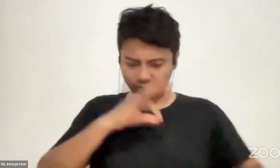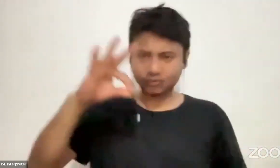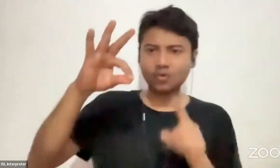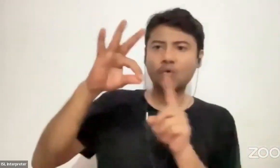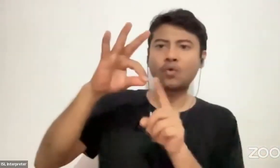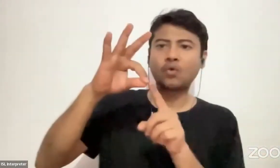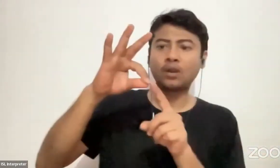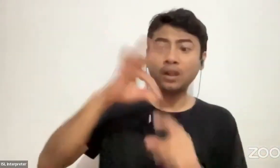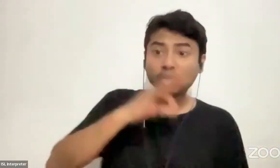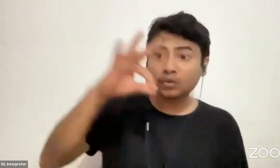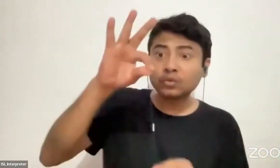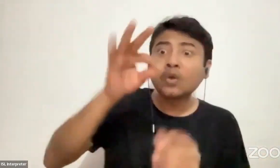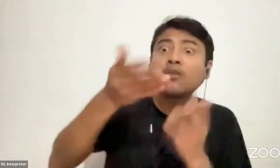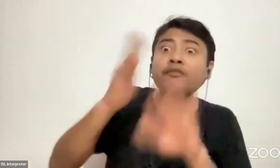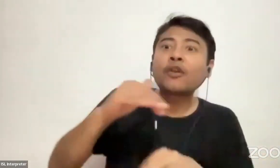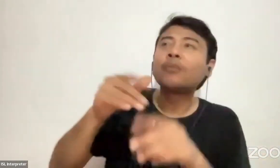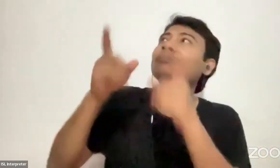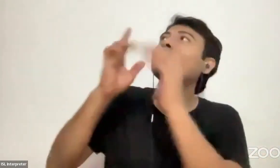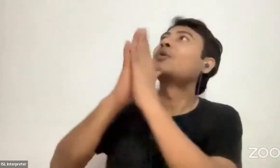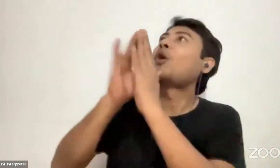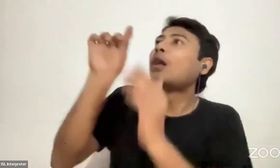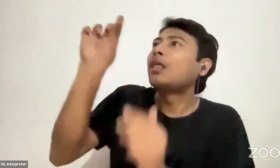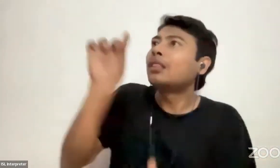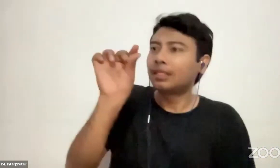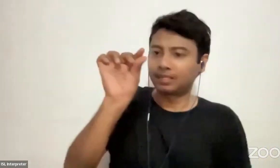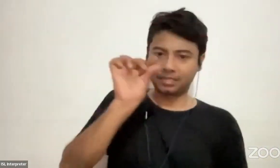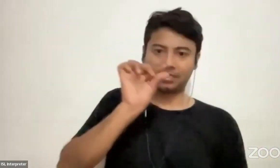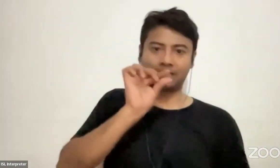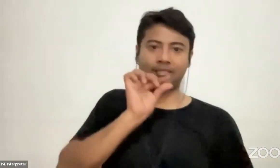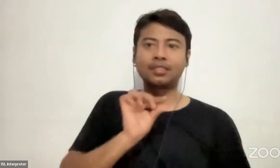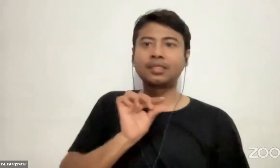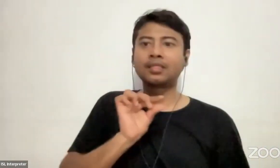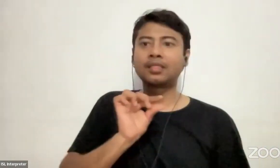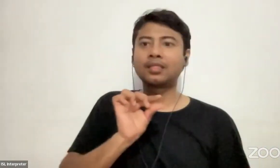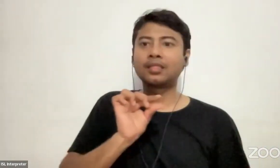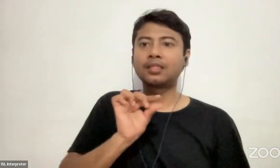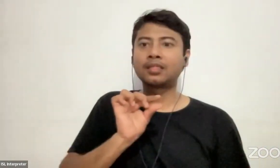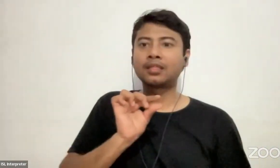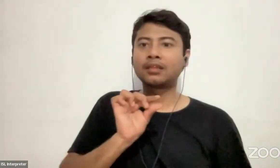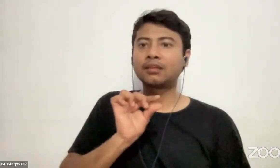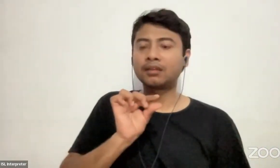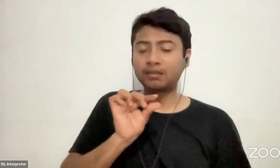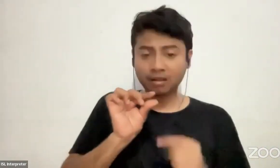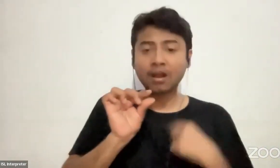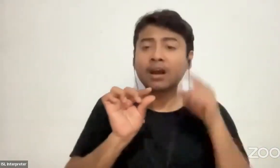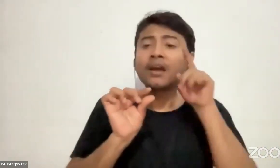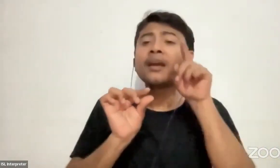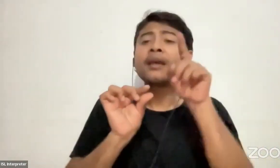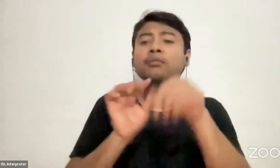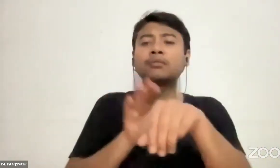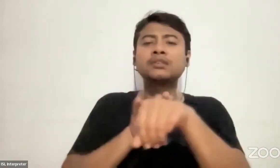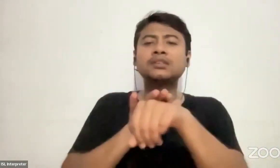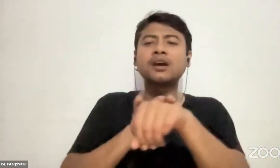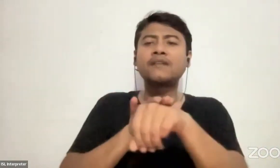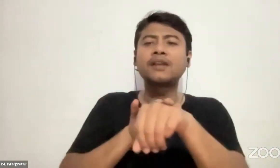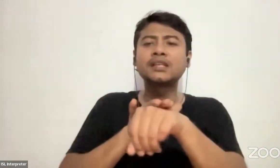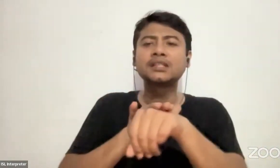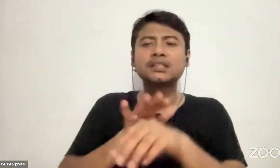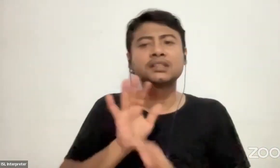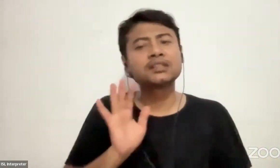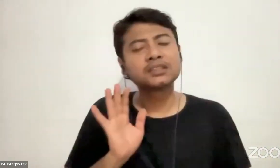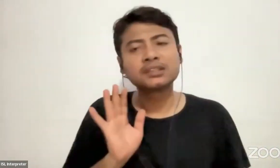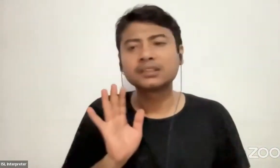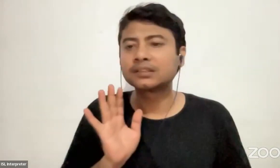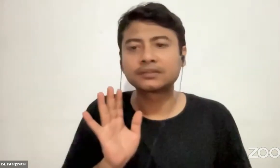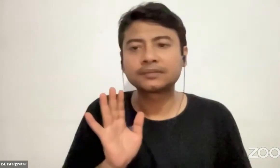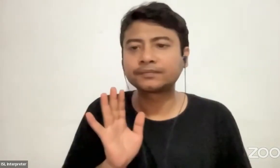माने, ये वास्तव में विद्या है। तो भगवान यही बात कह रहे हैं कि जो जन्म जन्मांतर तक ज्ञान प्राप्त करता है